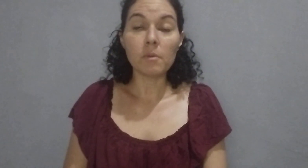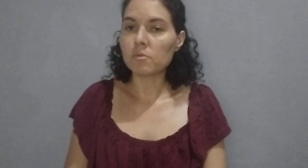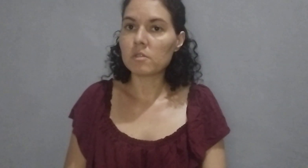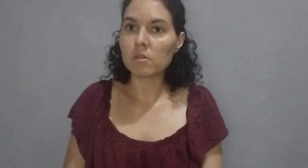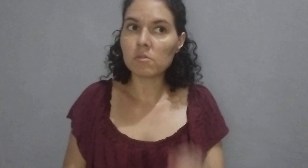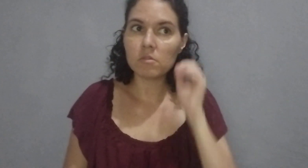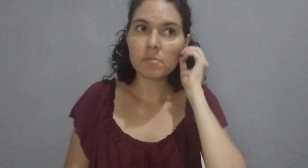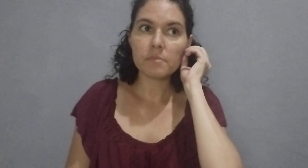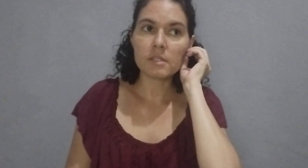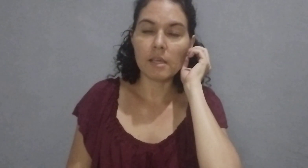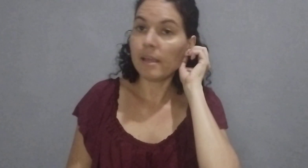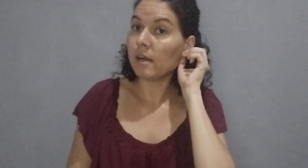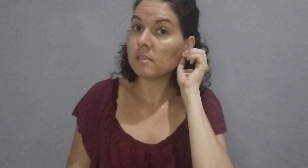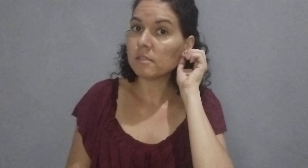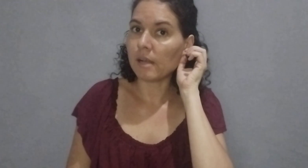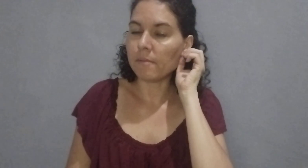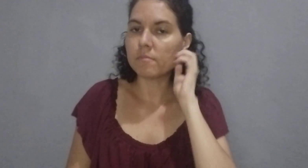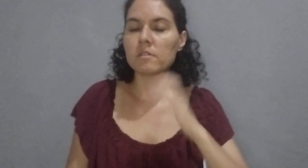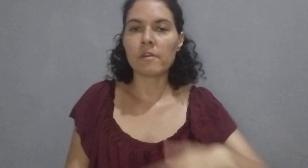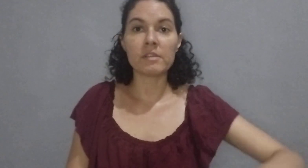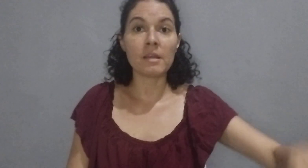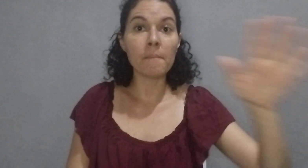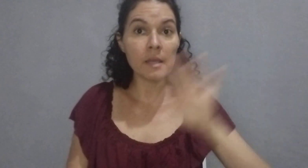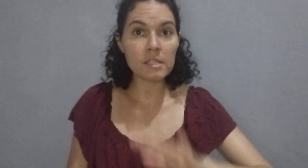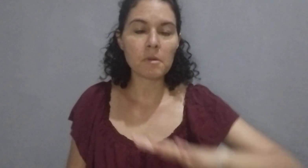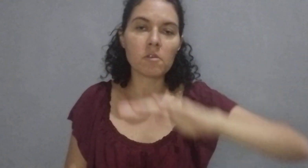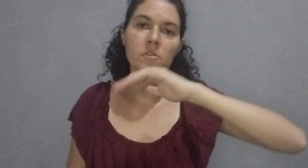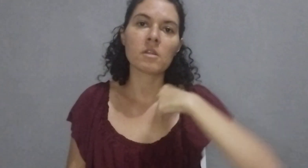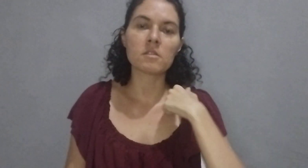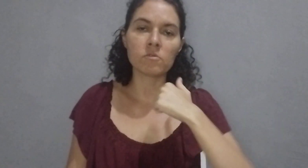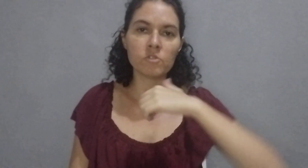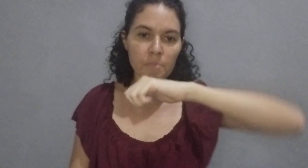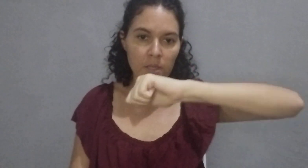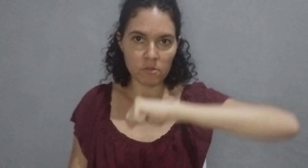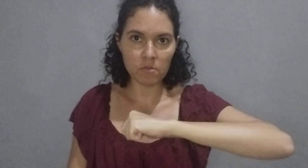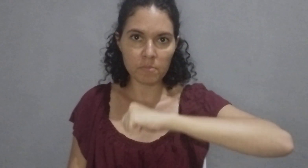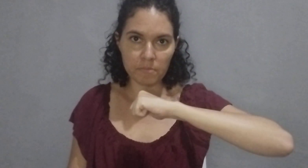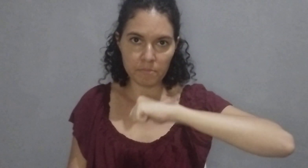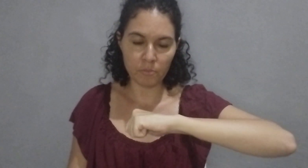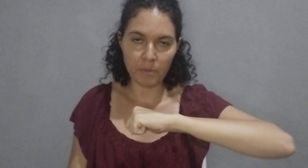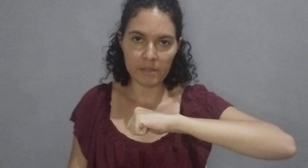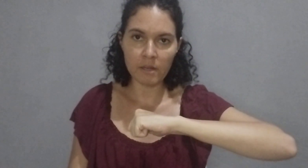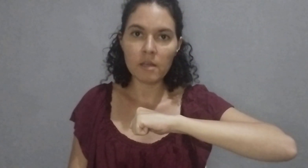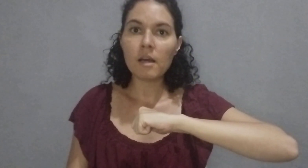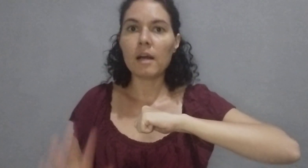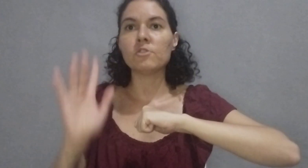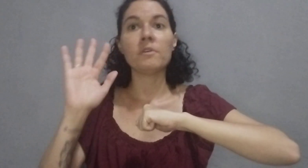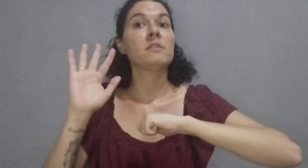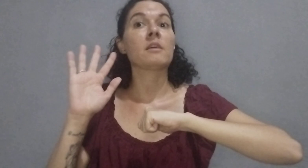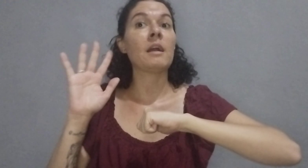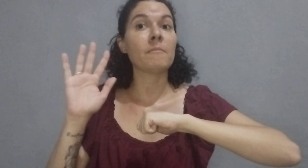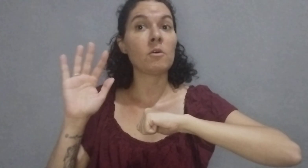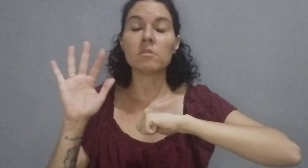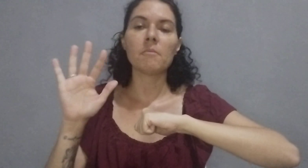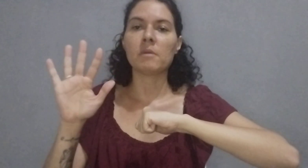Bom, o segundo seria André. Você vai fazer a mesma configuração de Pedro para pedra. A diferença é que a outra mão,